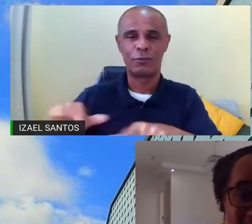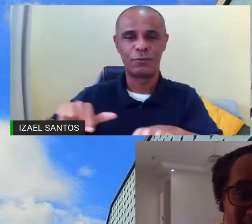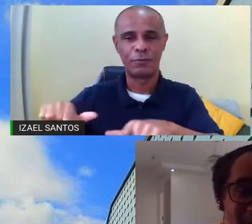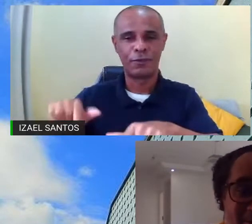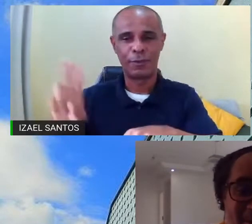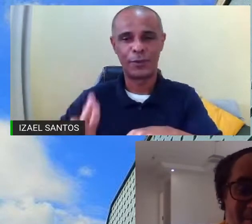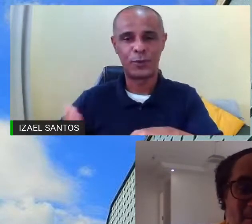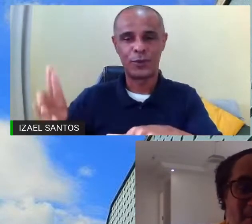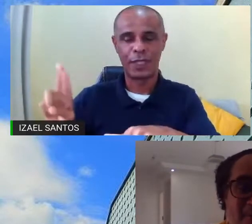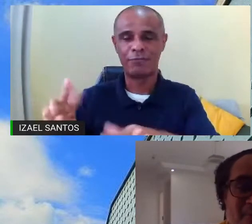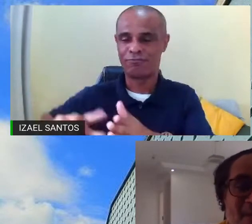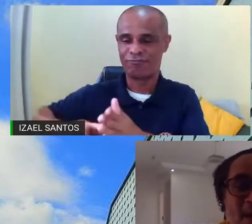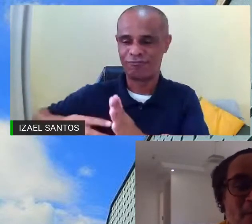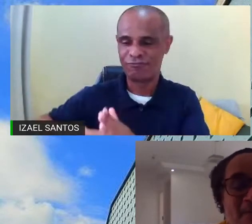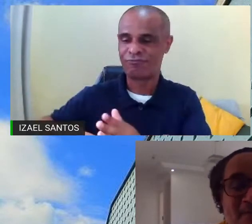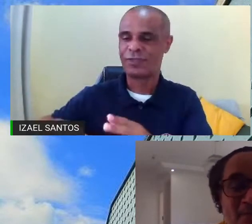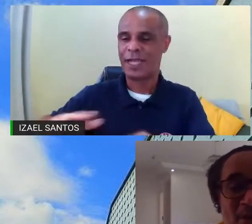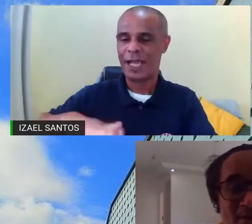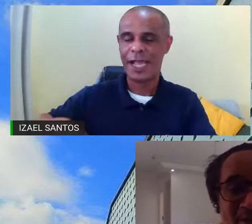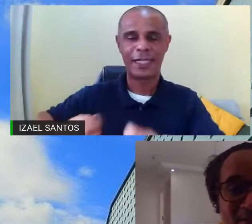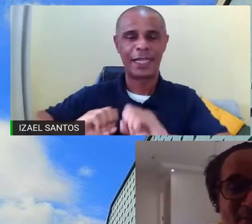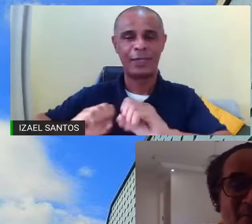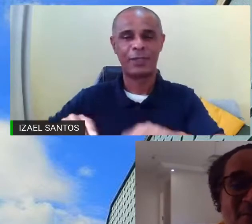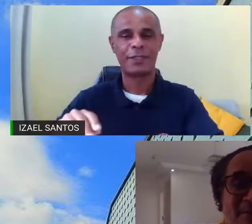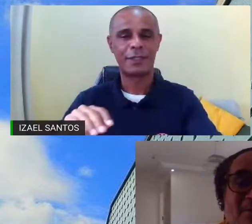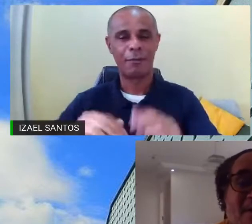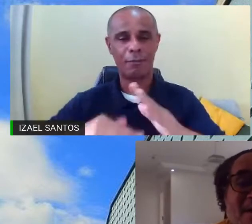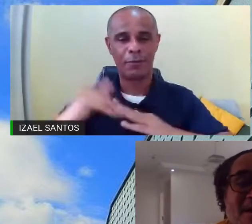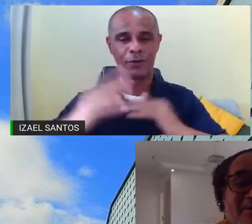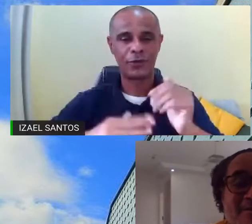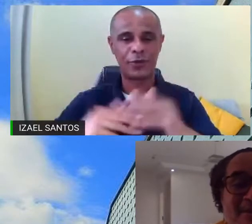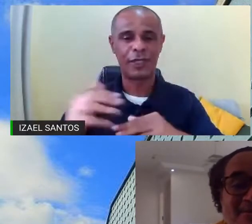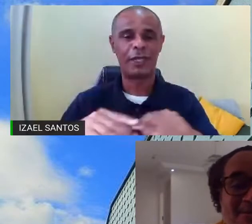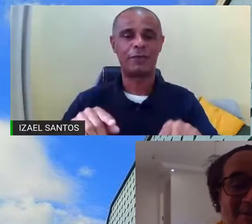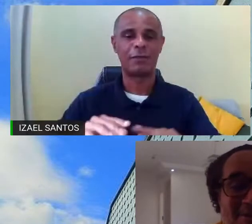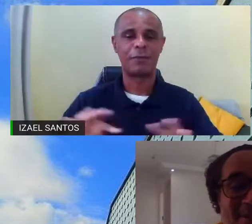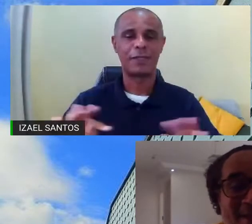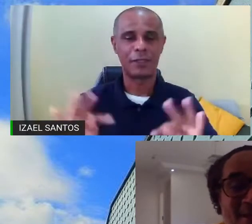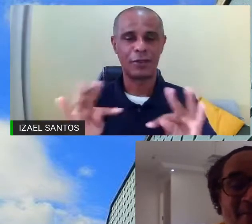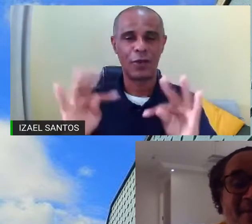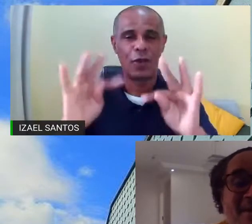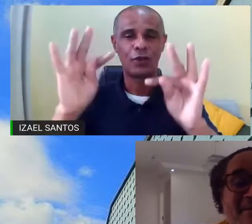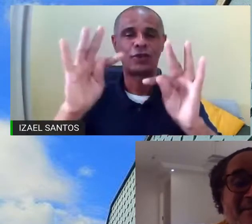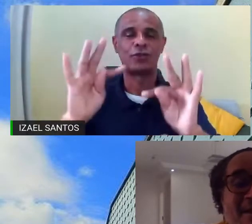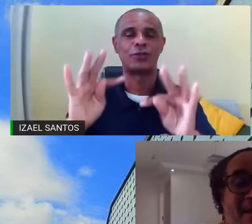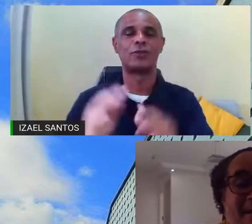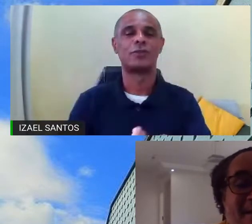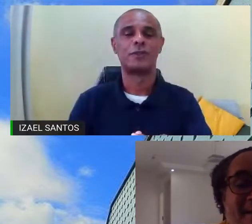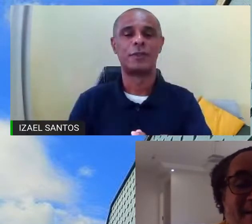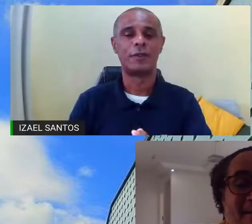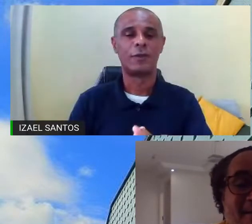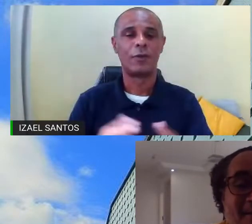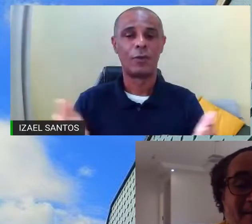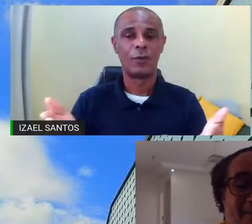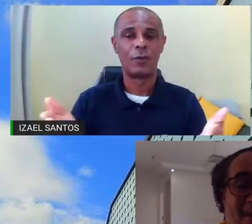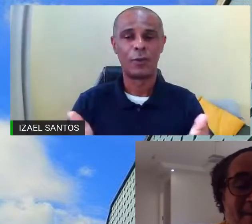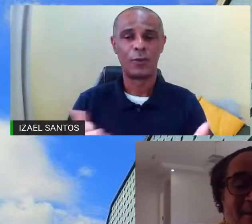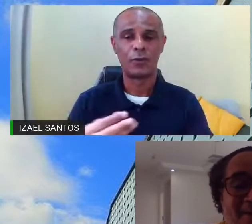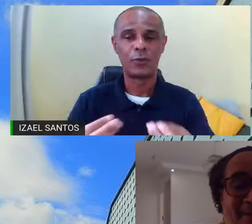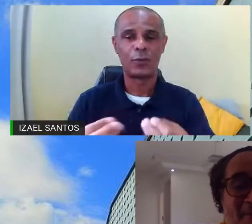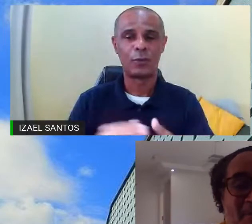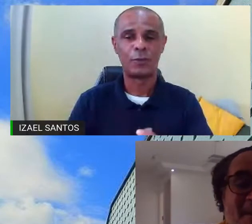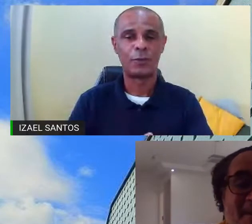de docente da educação profissional, a noção de eixo tecnológico, a noção de itinerário, eles